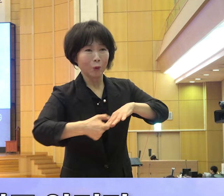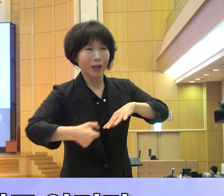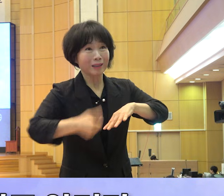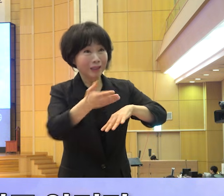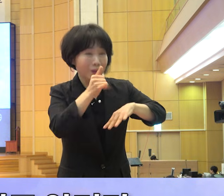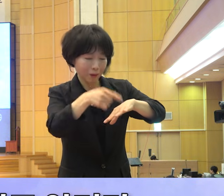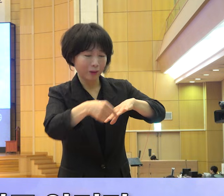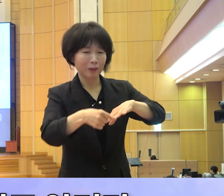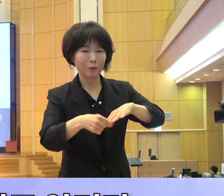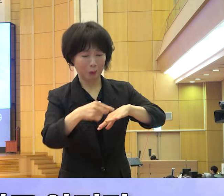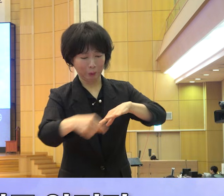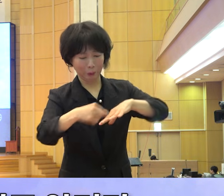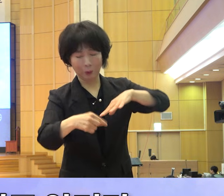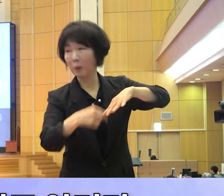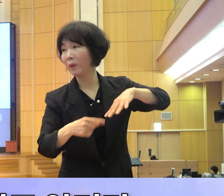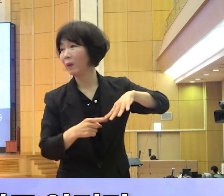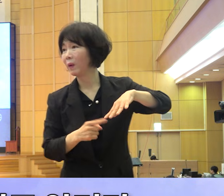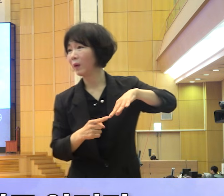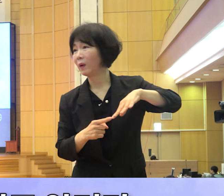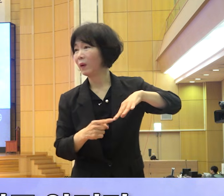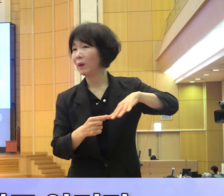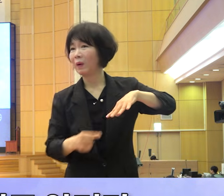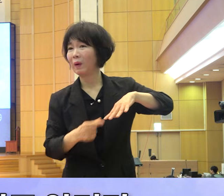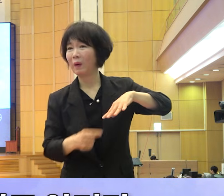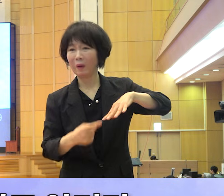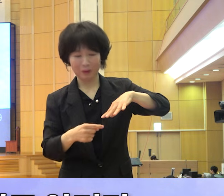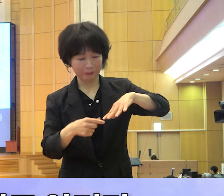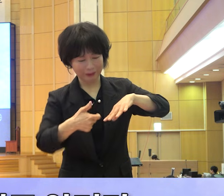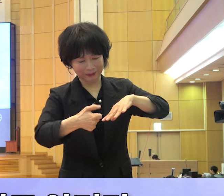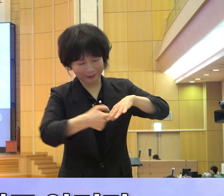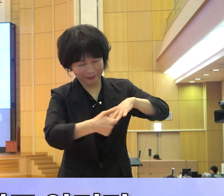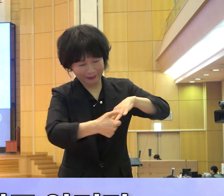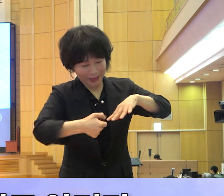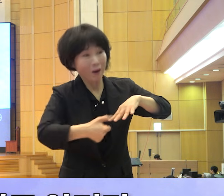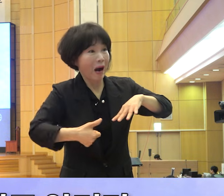있지요. 제가 주는 걸로 써보세요.